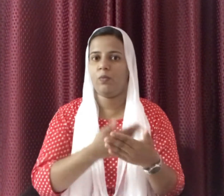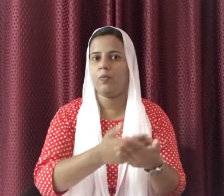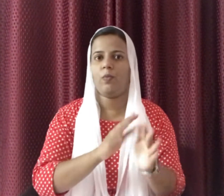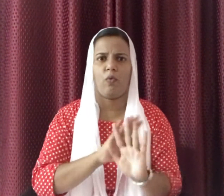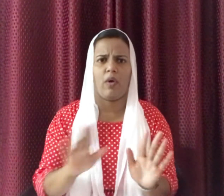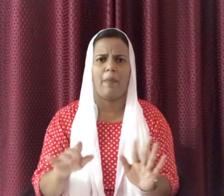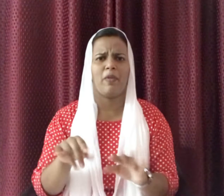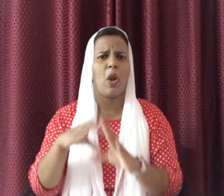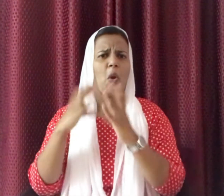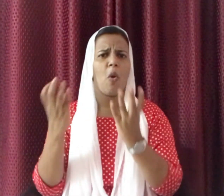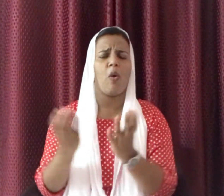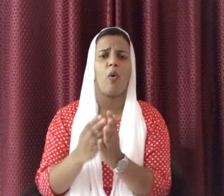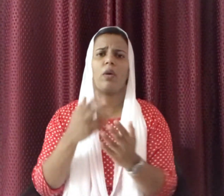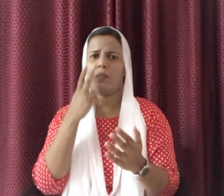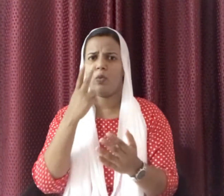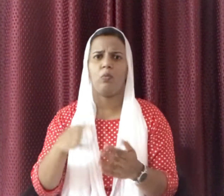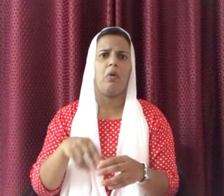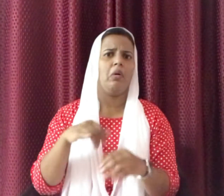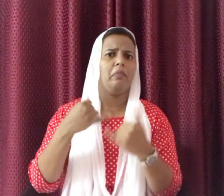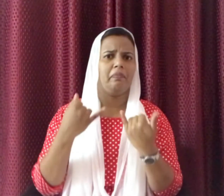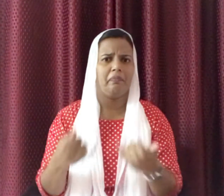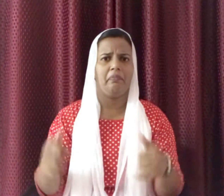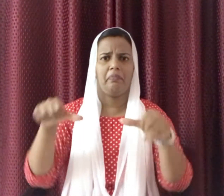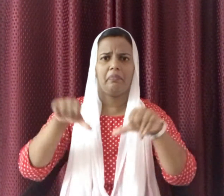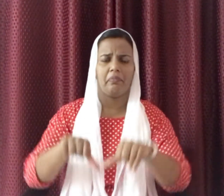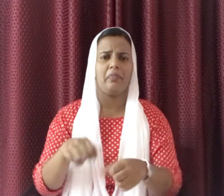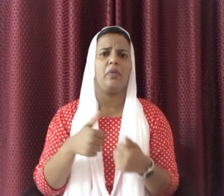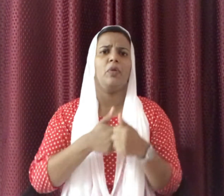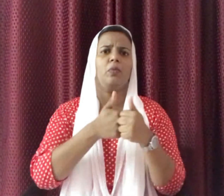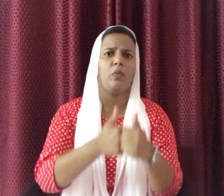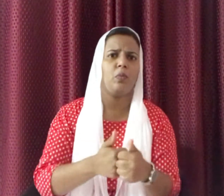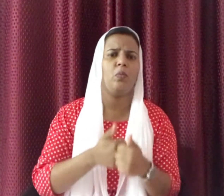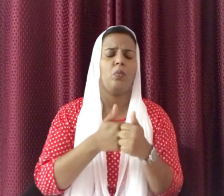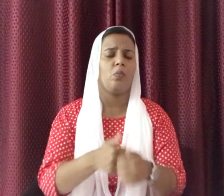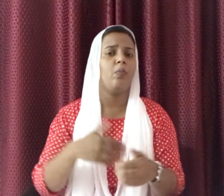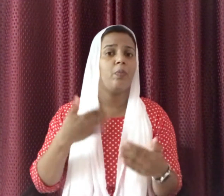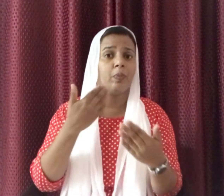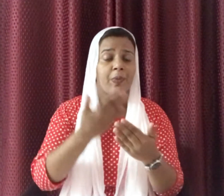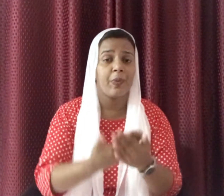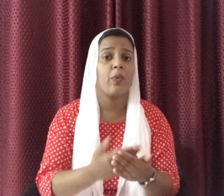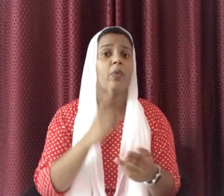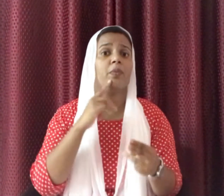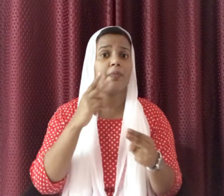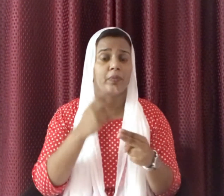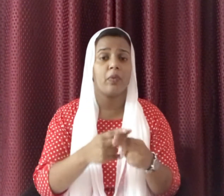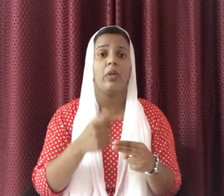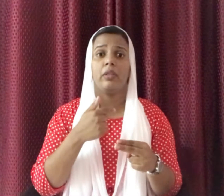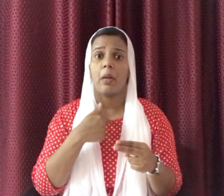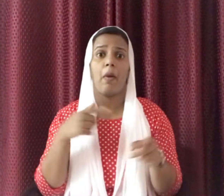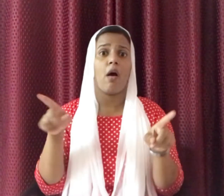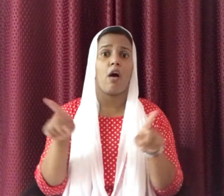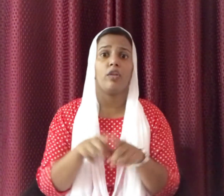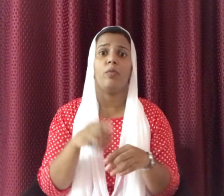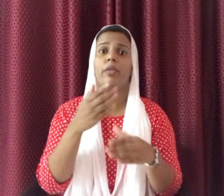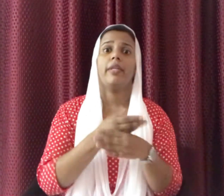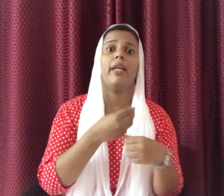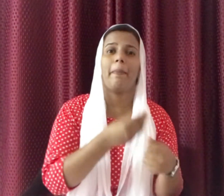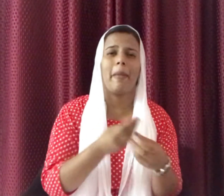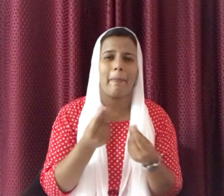എന്തും നേരിടുമ്പോൾ, എന്തും ചെയ്യുമ്പോൾ, എന്തും അവർക്ക് വസൂലാക്കാൻ കഴിയുമെന്ന് പറഞ്ഞു നിൽക്കുമ്പോൾ നമ്മളതിനെ അനുകരിക്കരുത്. കൈക്കൂലി എന്ന് പറയുന്നത് തിന്മയാണ്,